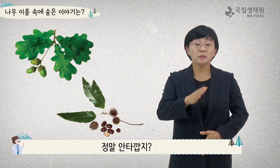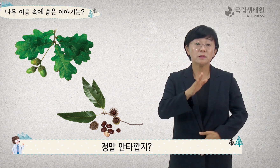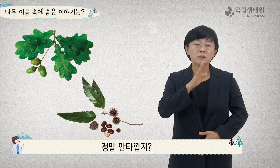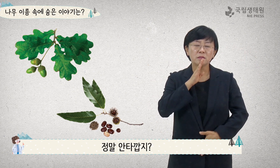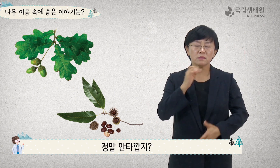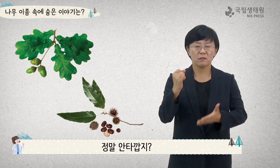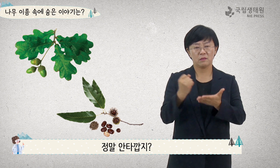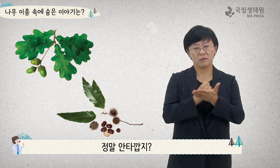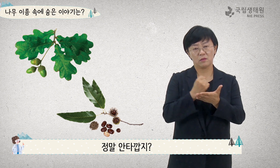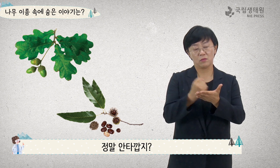정말 안타깝지.